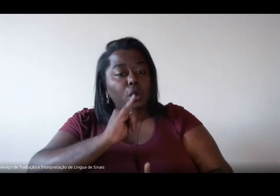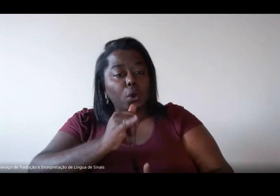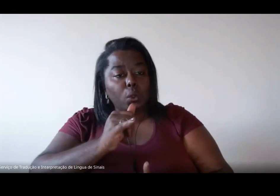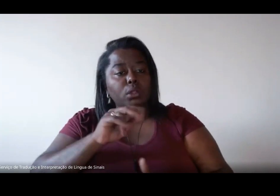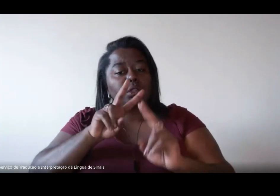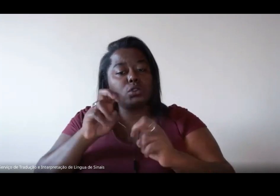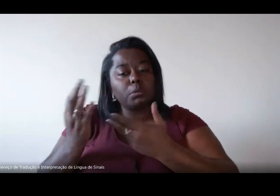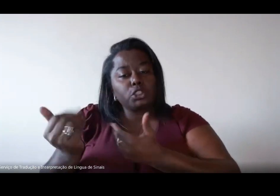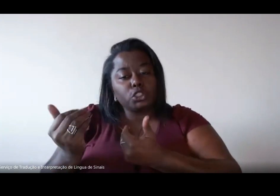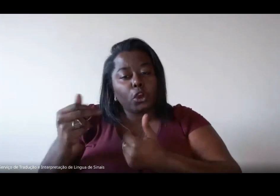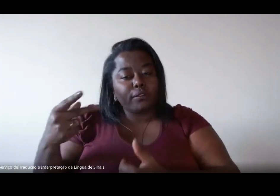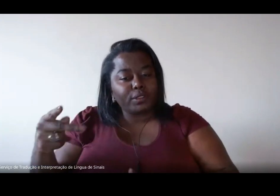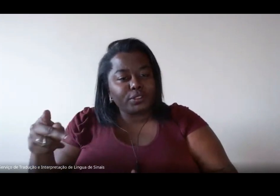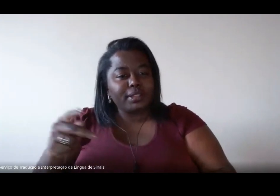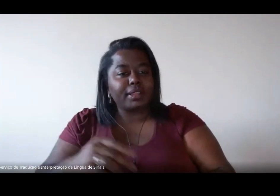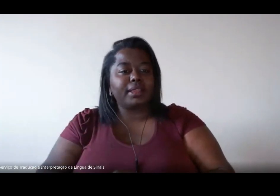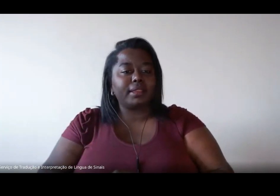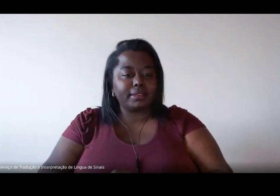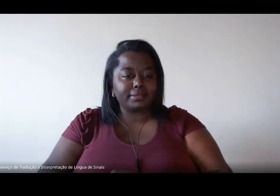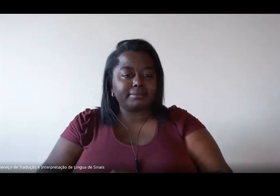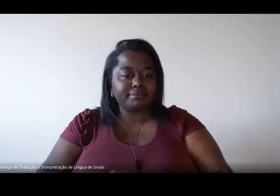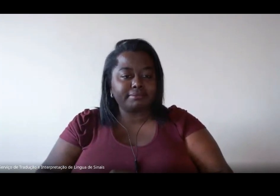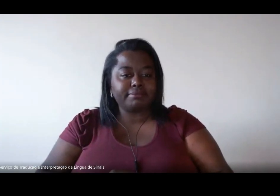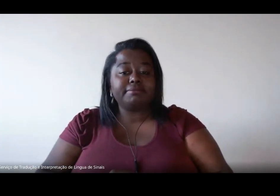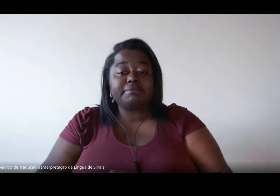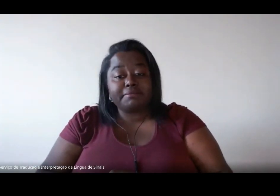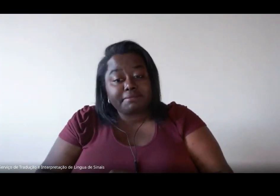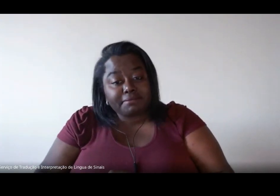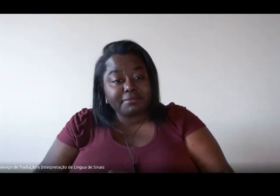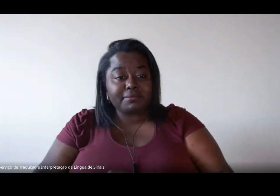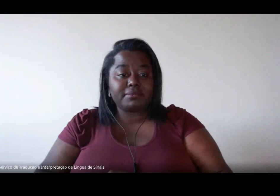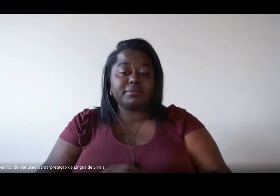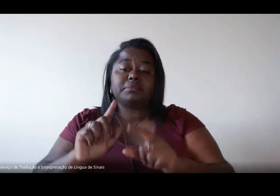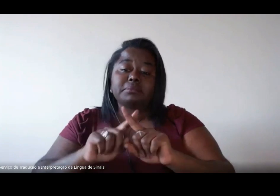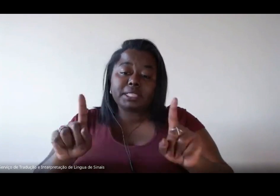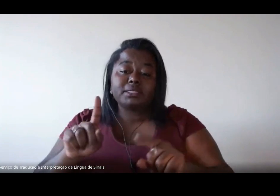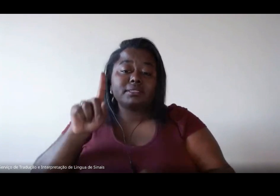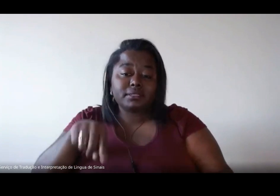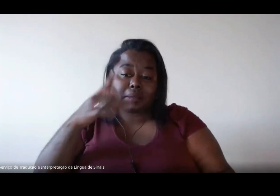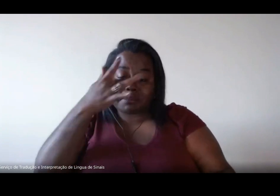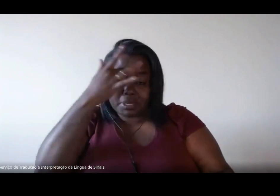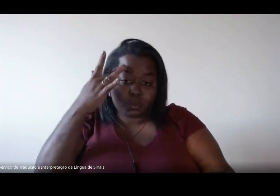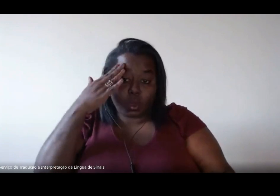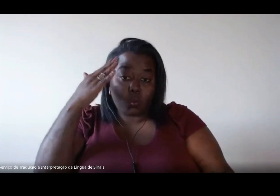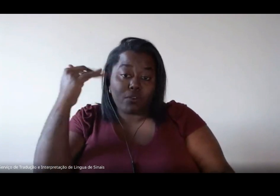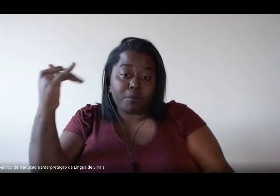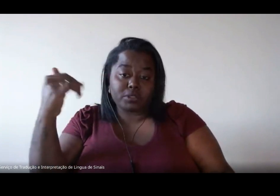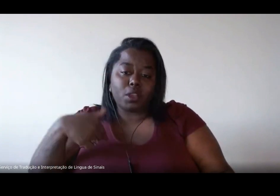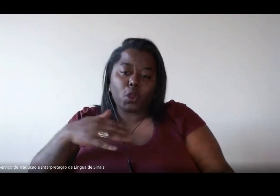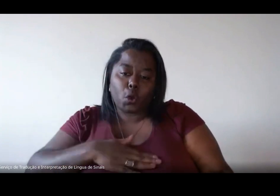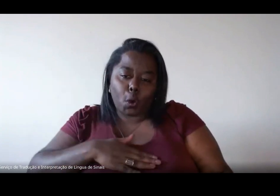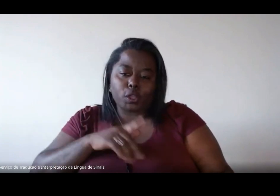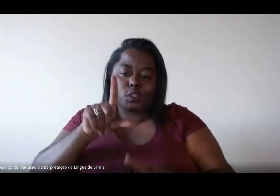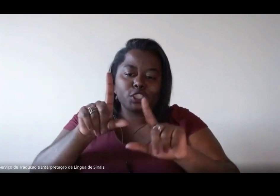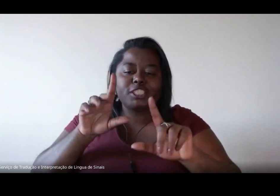conta da juventude dele, né, e tal. Enfim, mas são pessoas conhecidas,